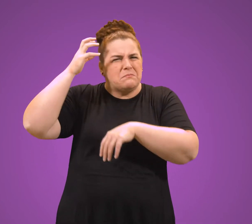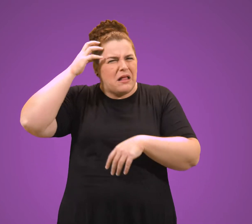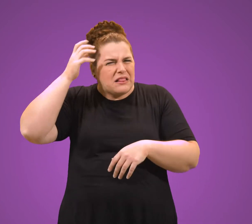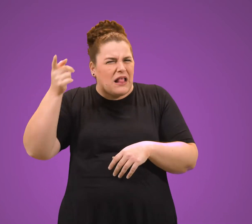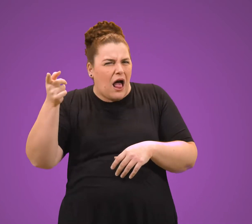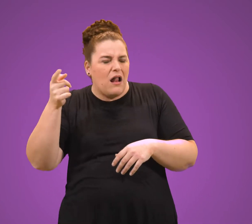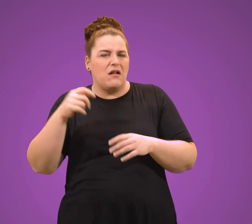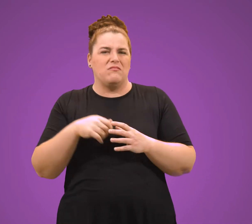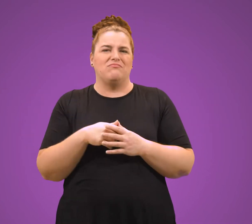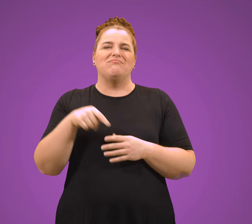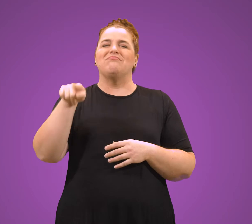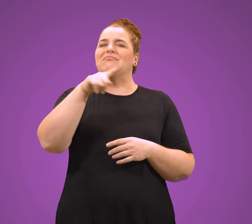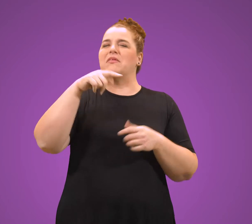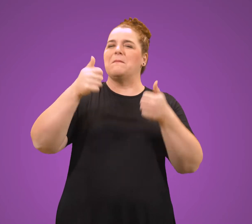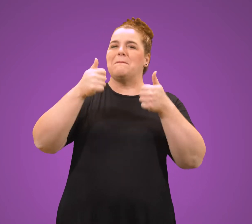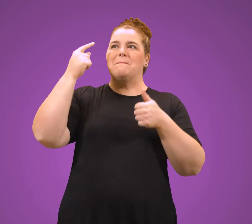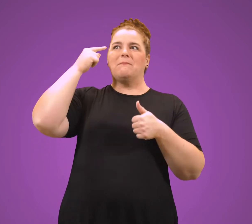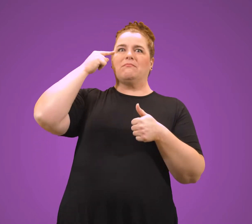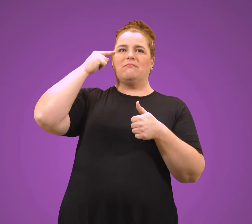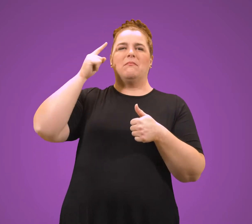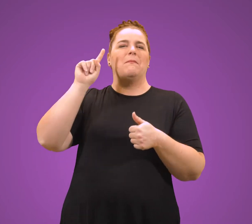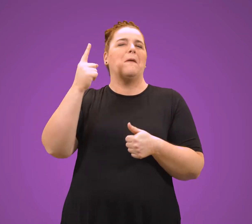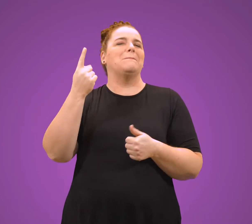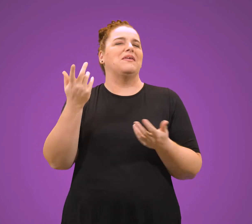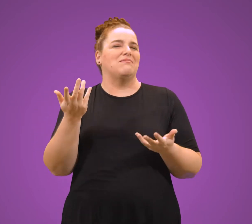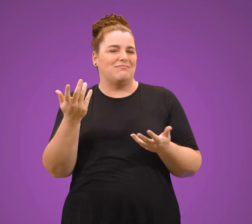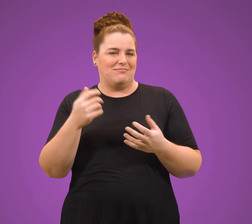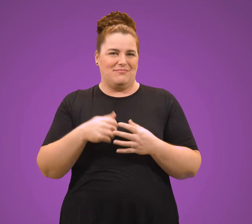l'invalidité? Est-ce bien à la maladie mentale à laquelle vous pensez?